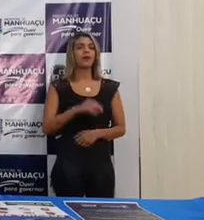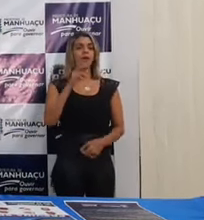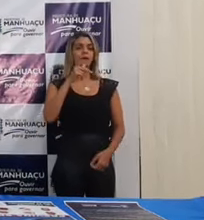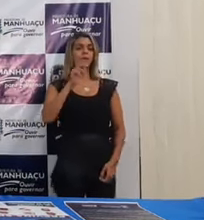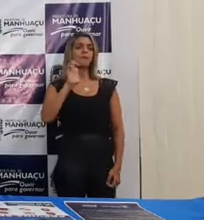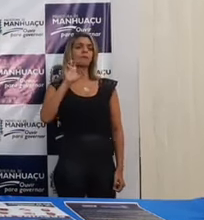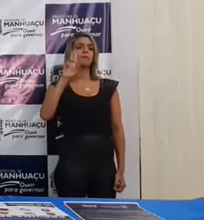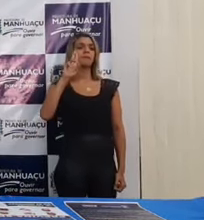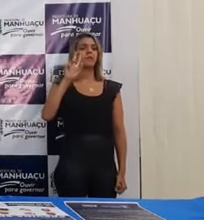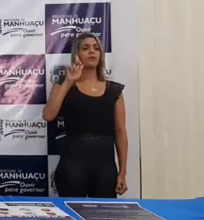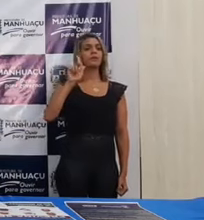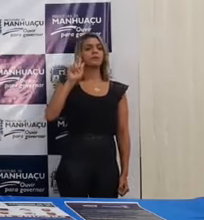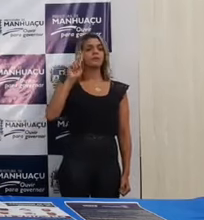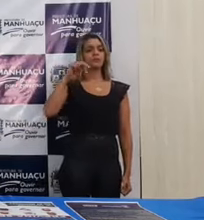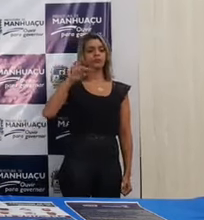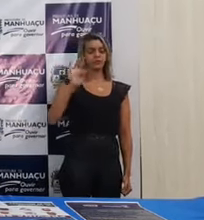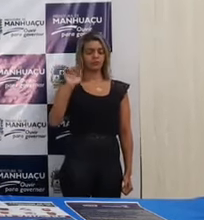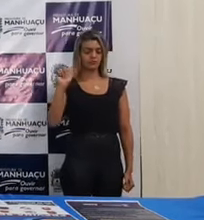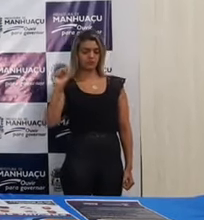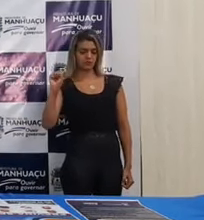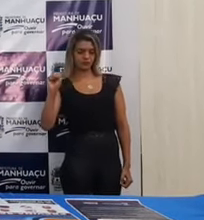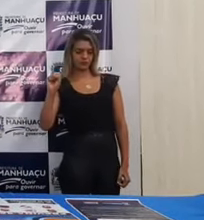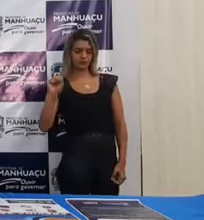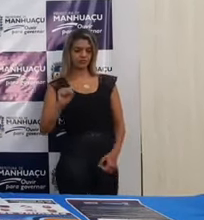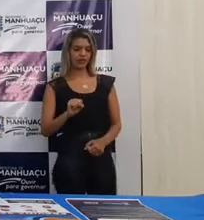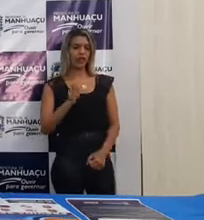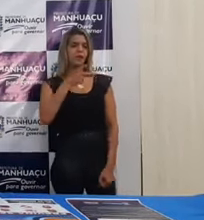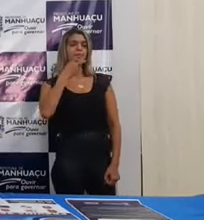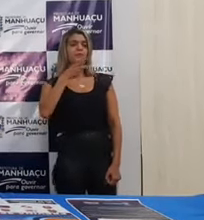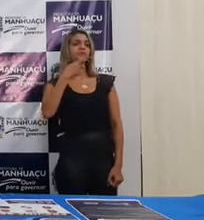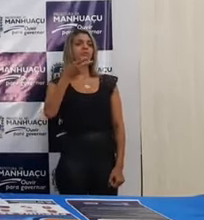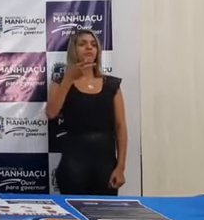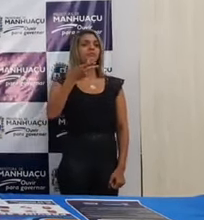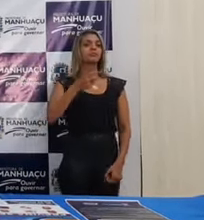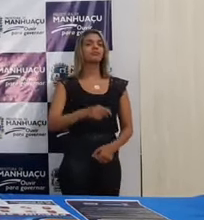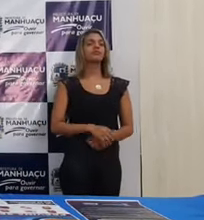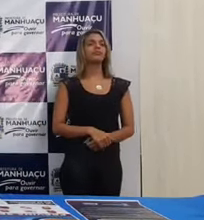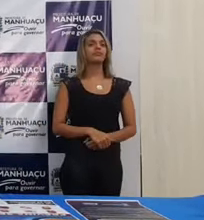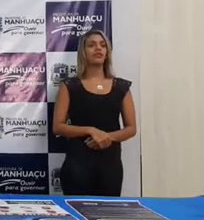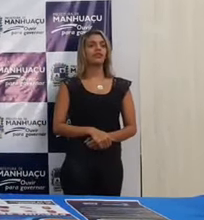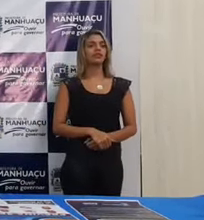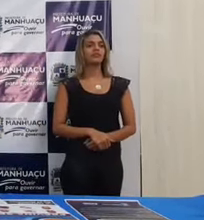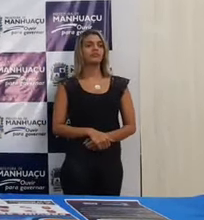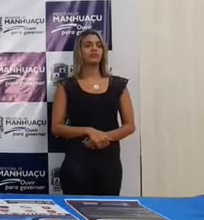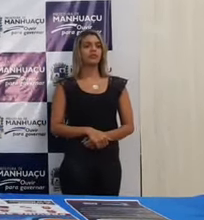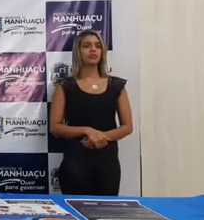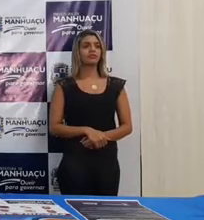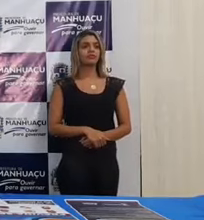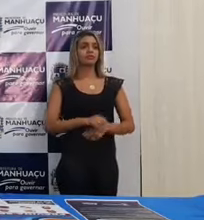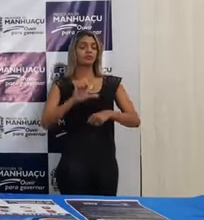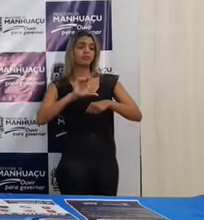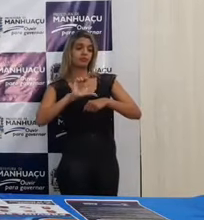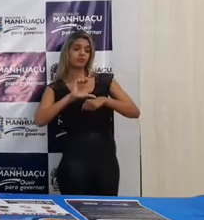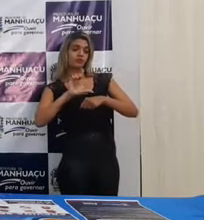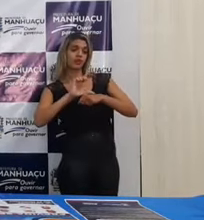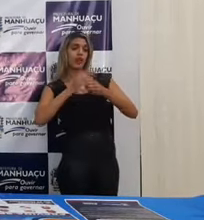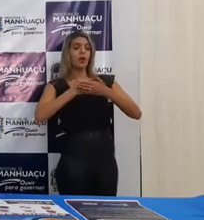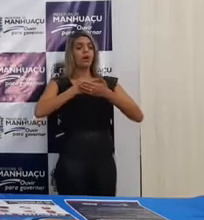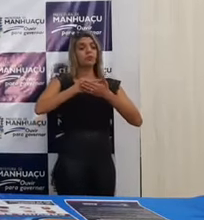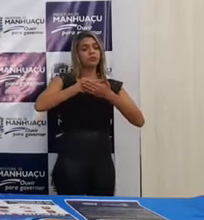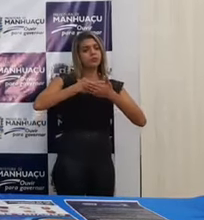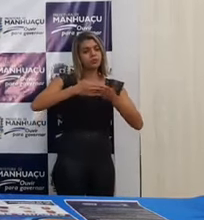as considerações do secretário. Para falar sobre as recentes decisões do comitê e trazer esclarecimentos